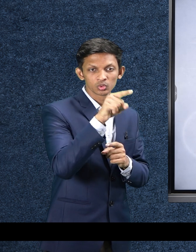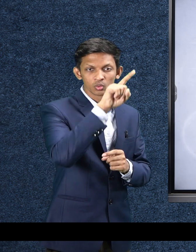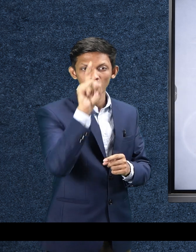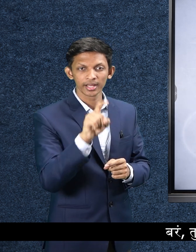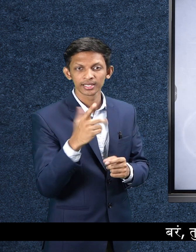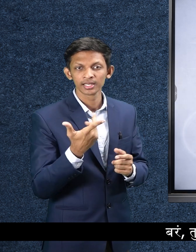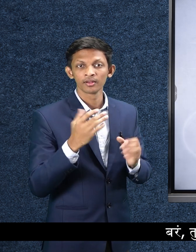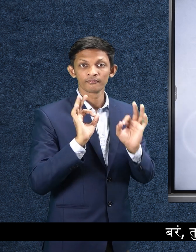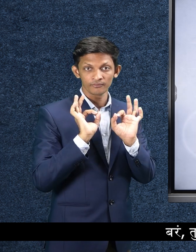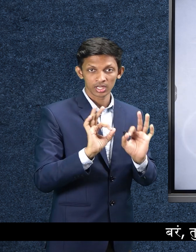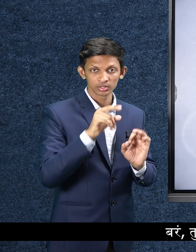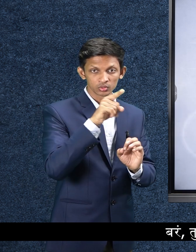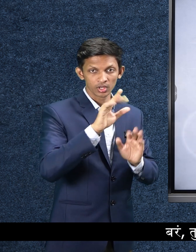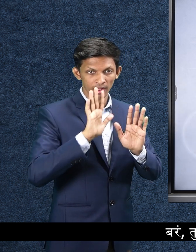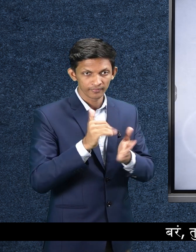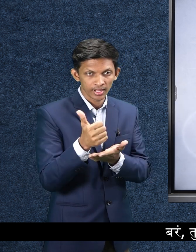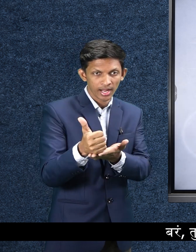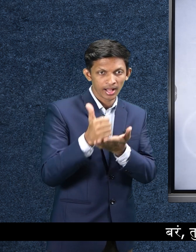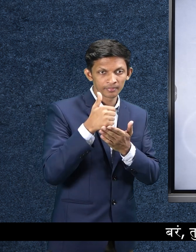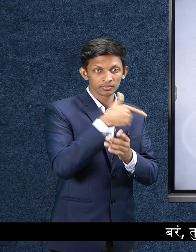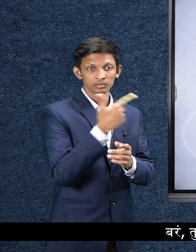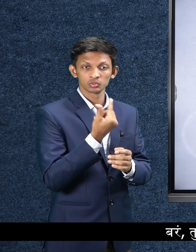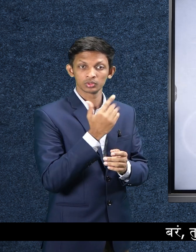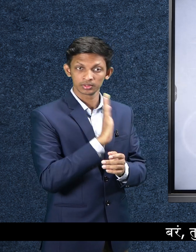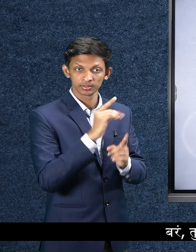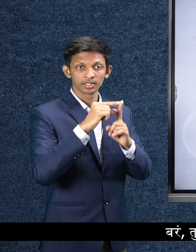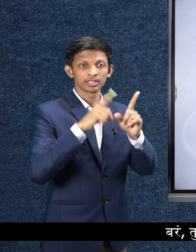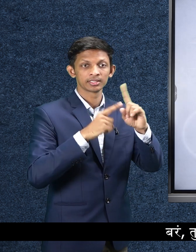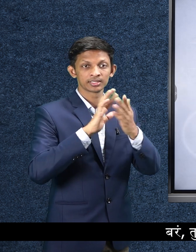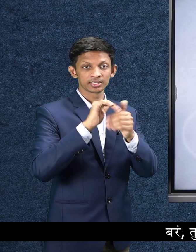कराल? तुम्ही पायथागोरस प्रमेयाची मदत घ्या.